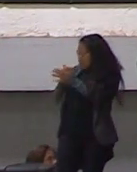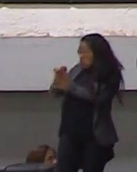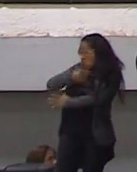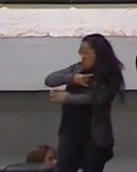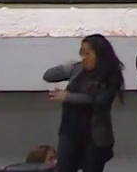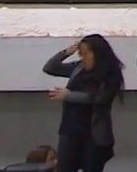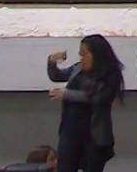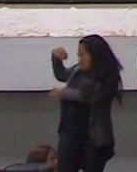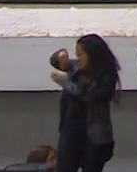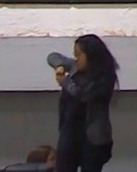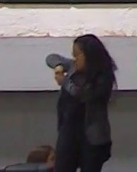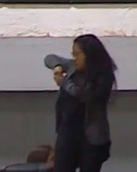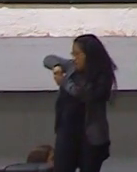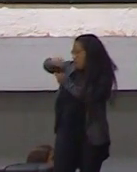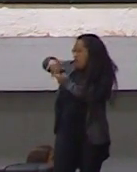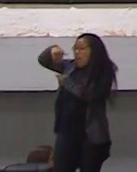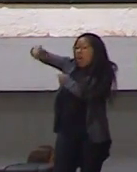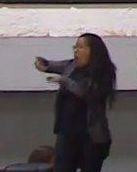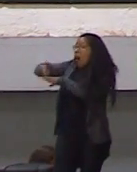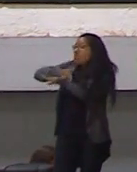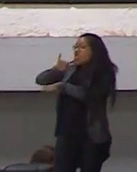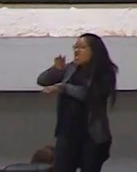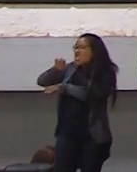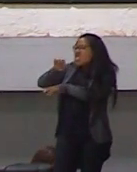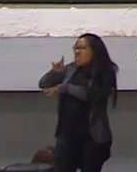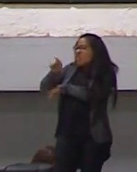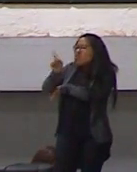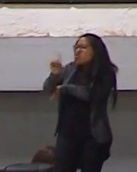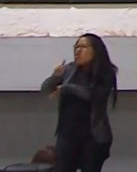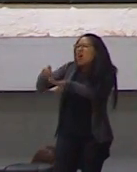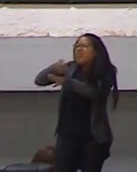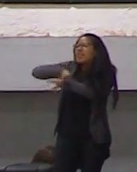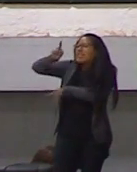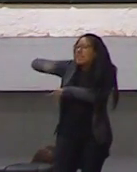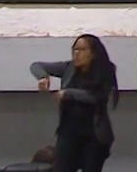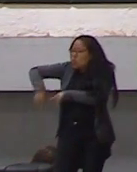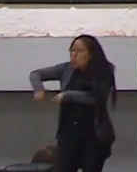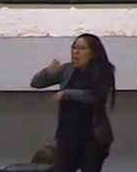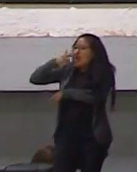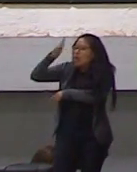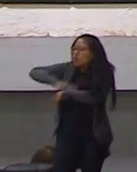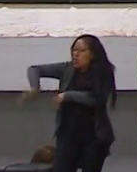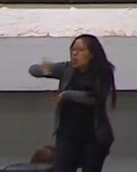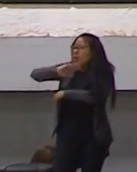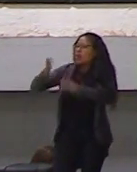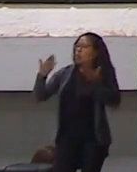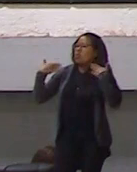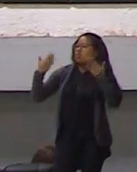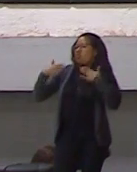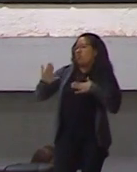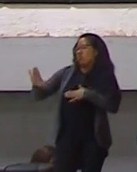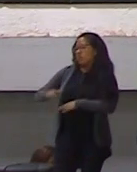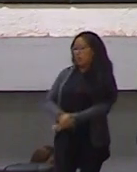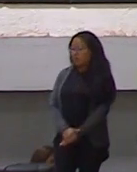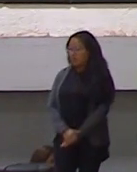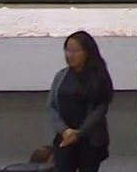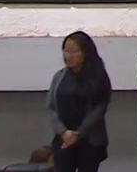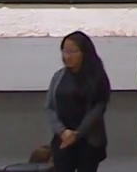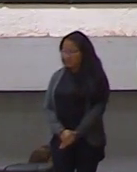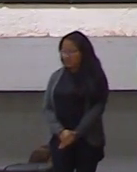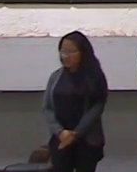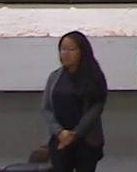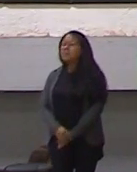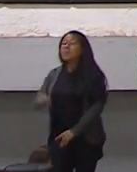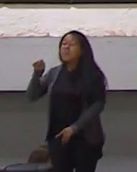que entonces no se llama bainet sino se llamaba escuela nacional de educación física quiero allí entonces